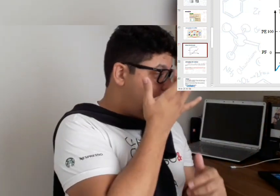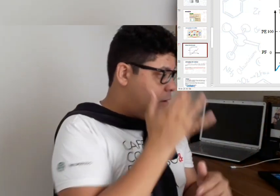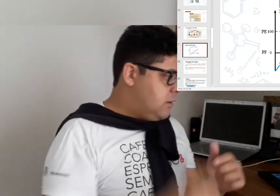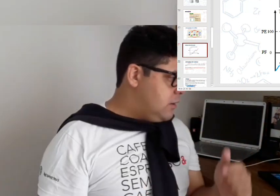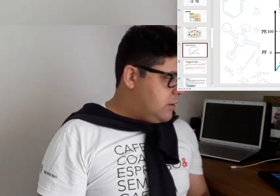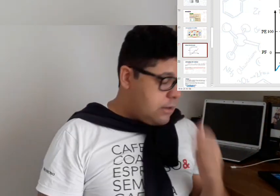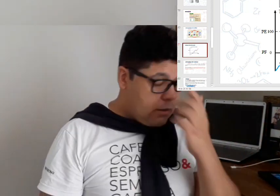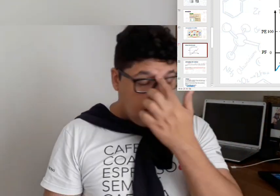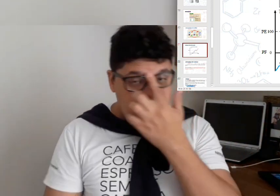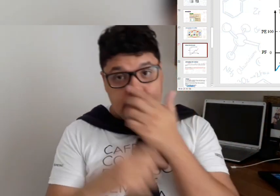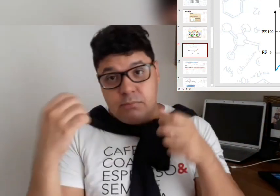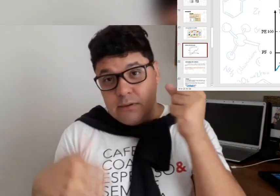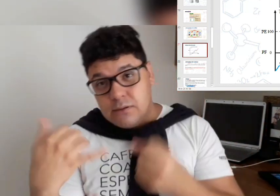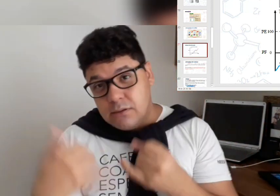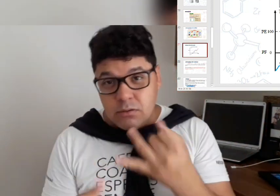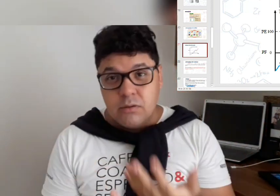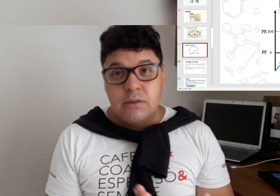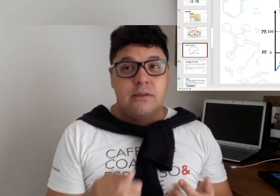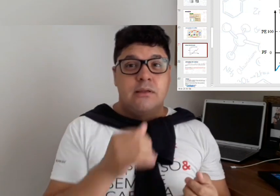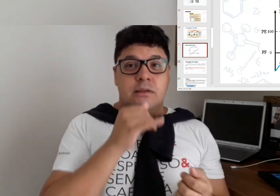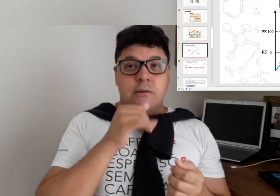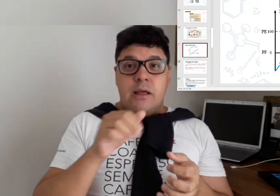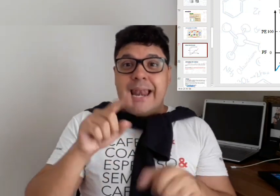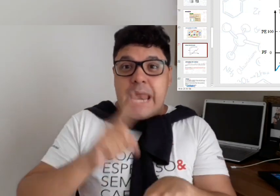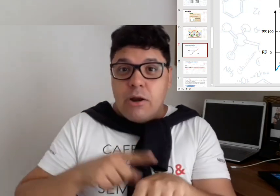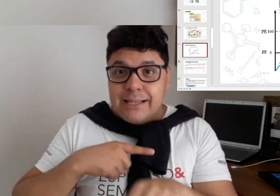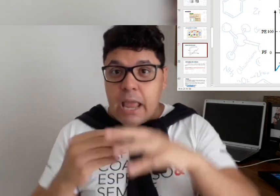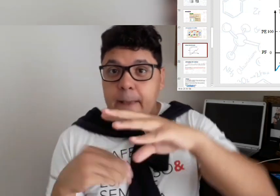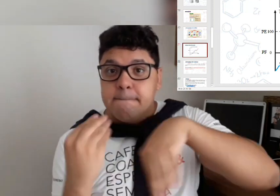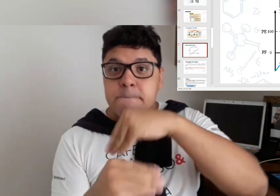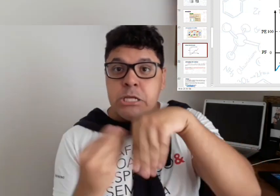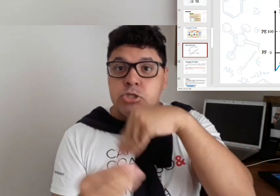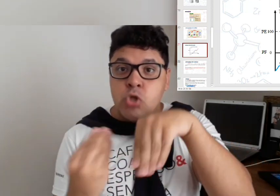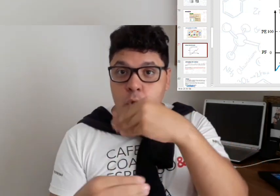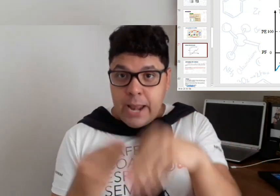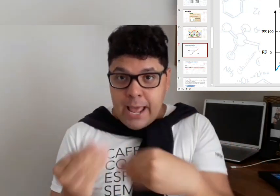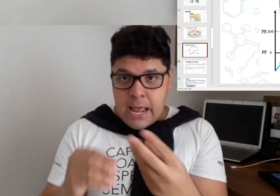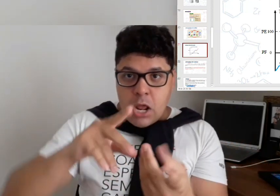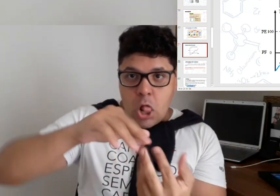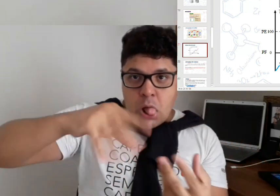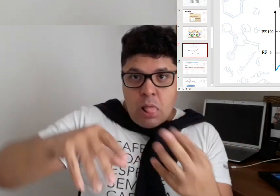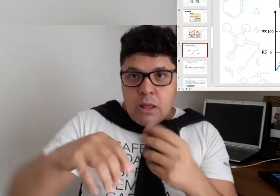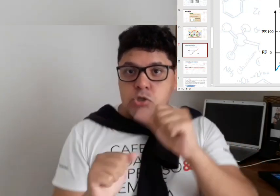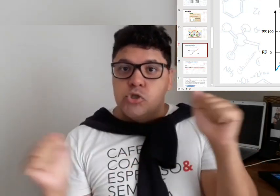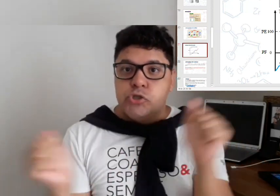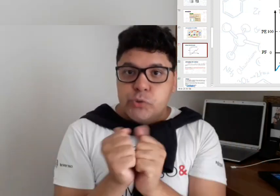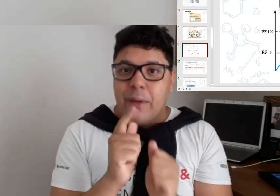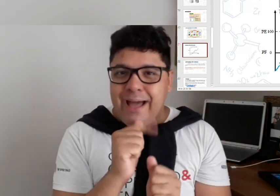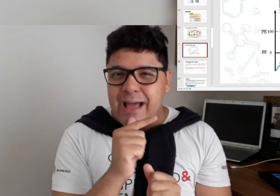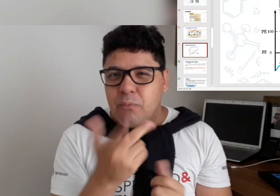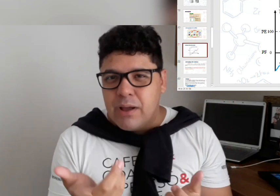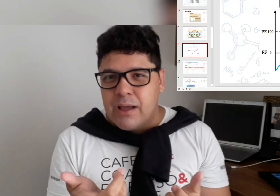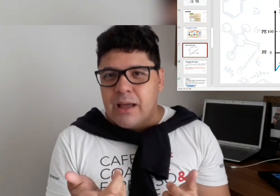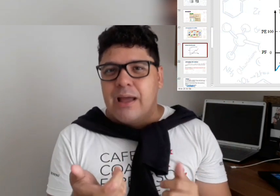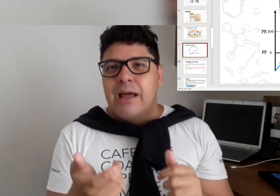os materiais, que são misturas, eles não têm ponto de fusão e ebulição